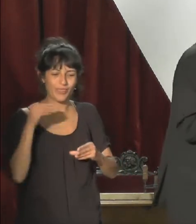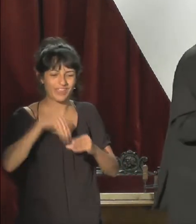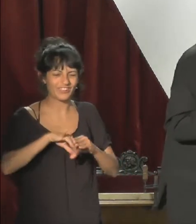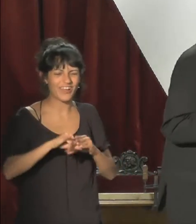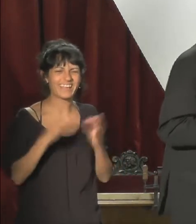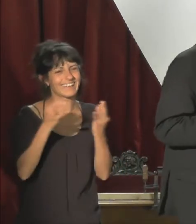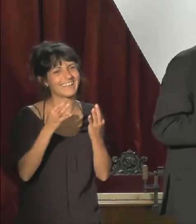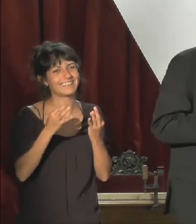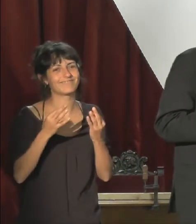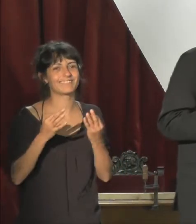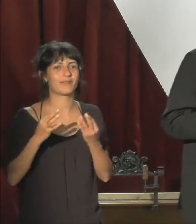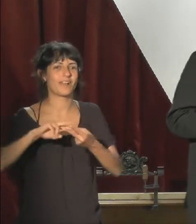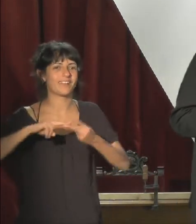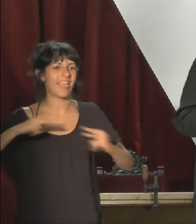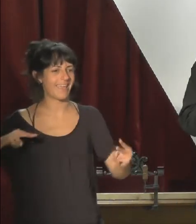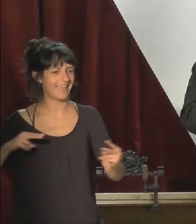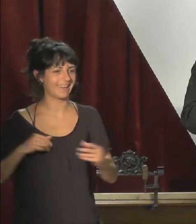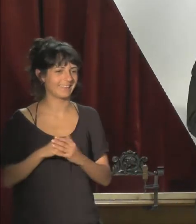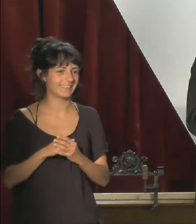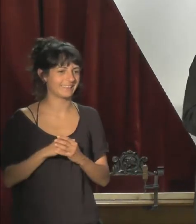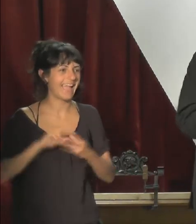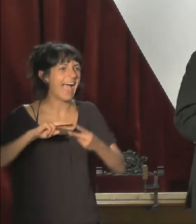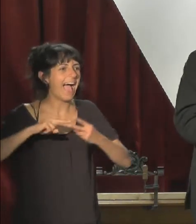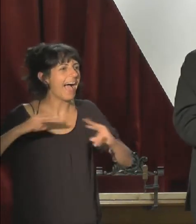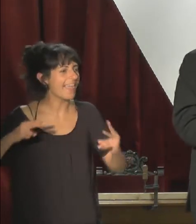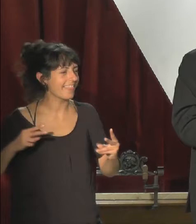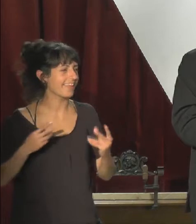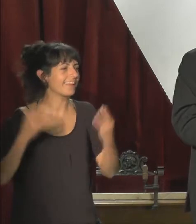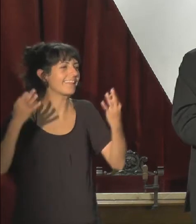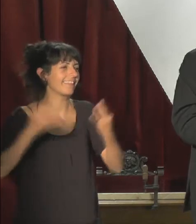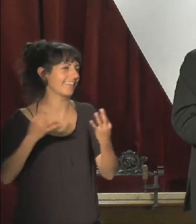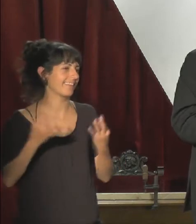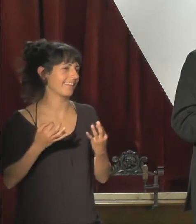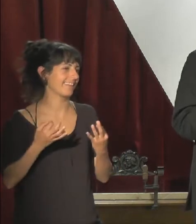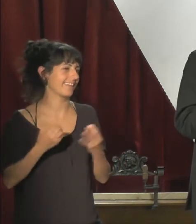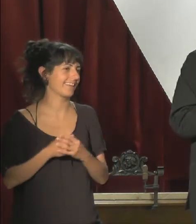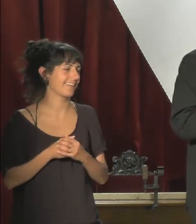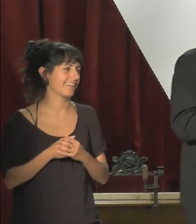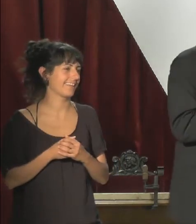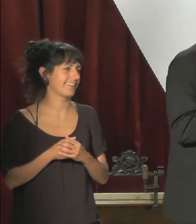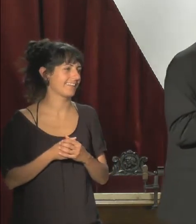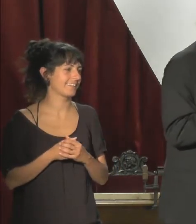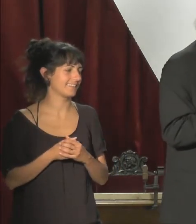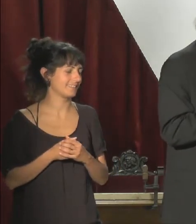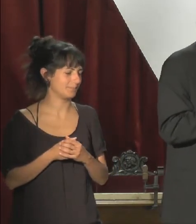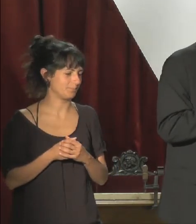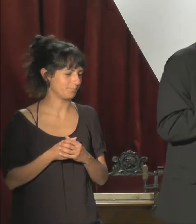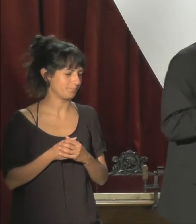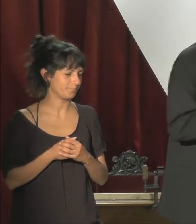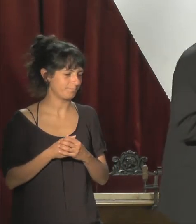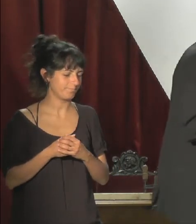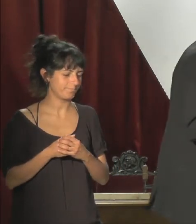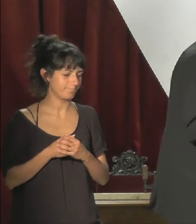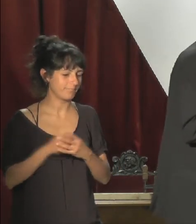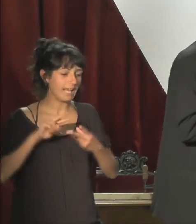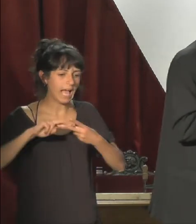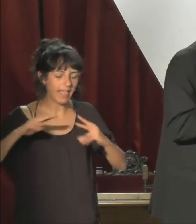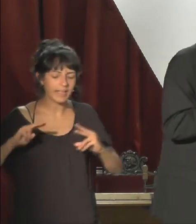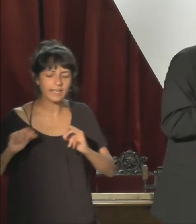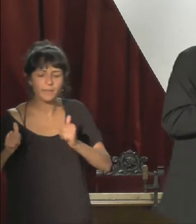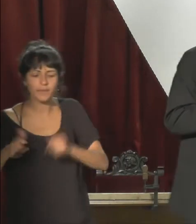se dixo aquí, todo o ADN que tivo activación e previa no Nunca